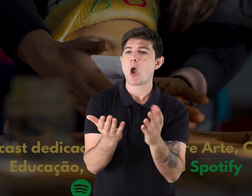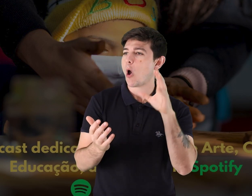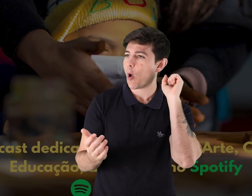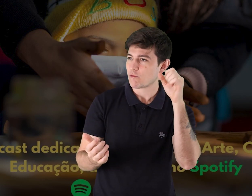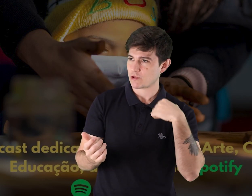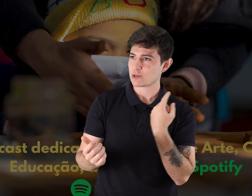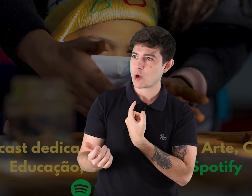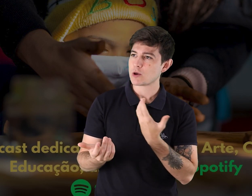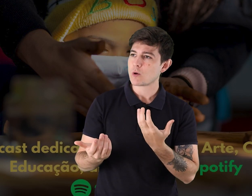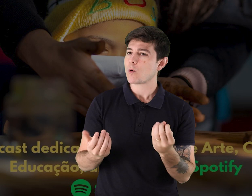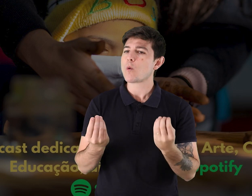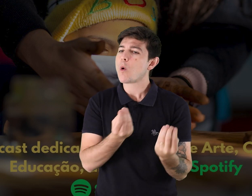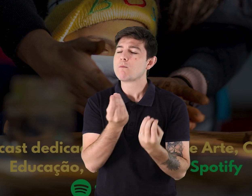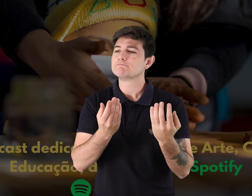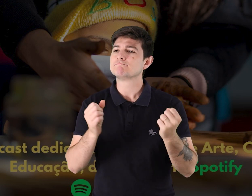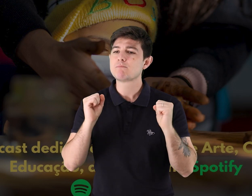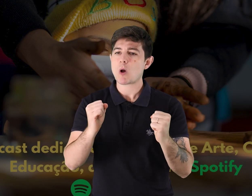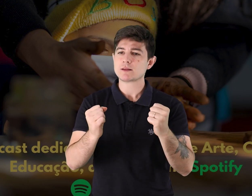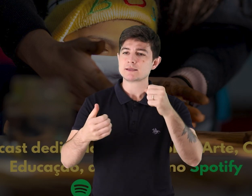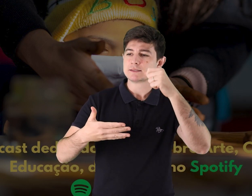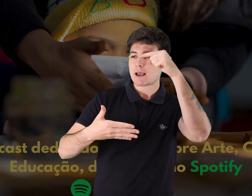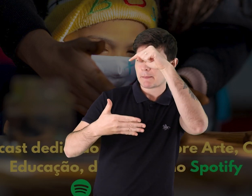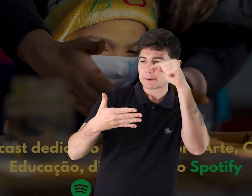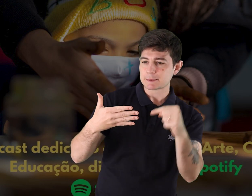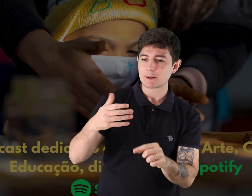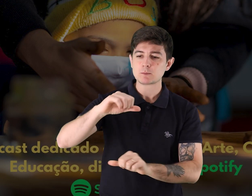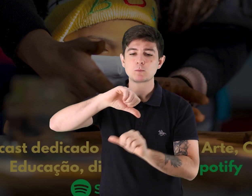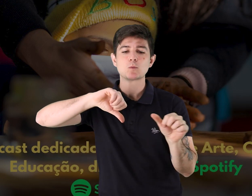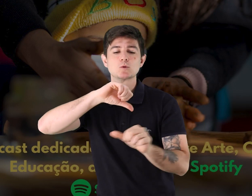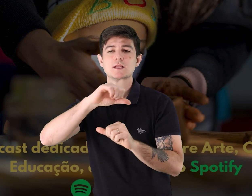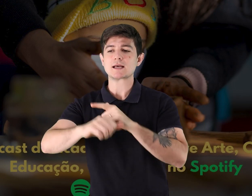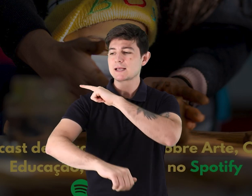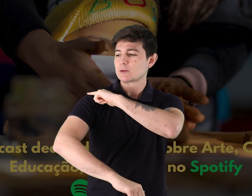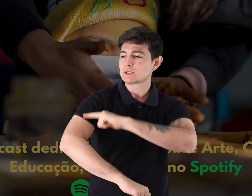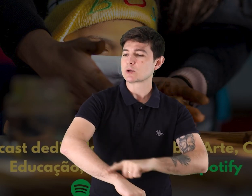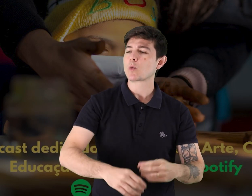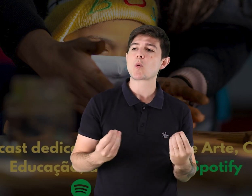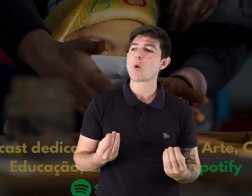alguns pontos assim, importantes para essa mudança de educação?